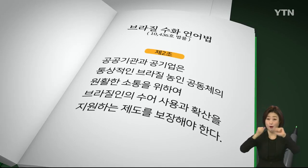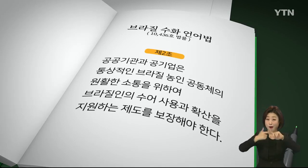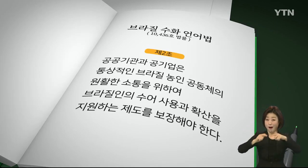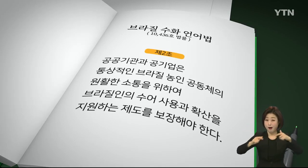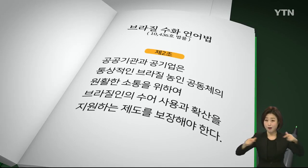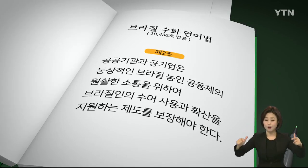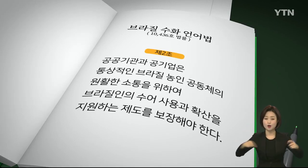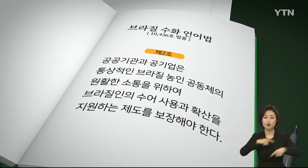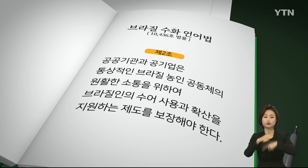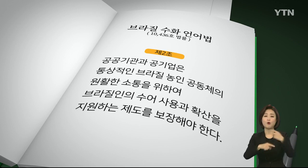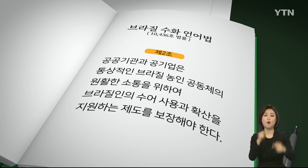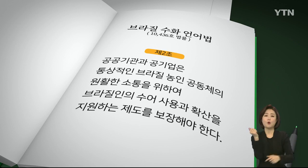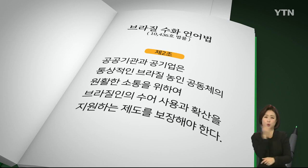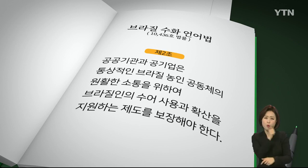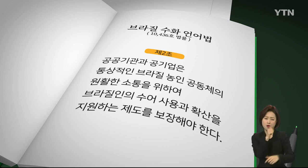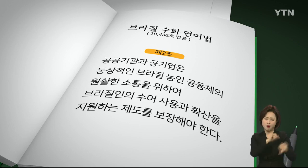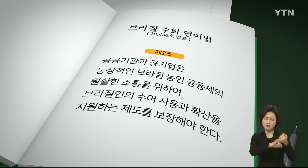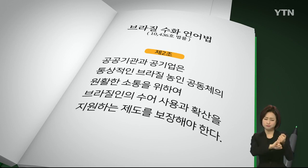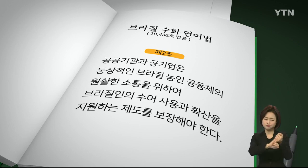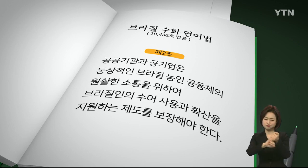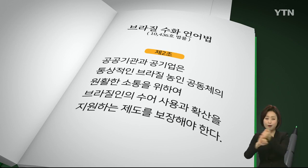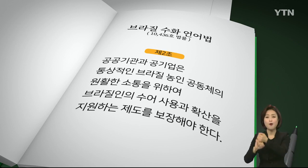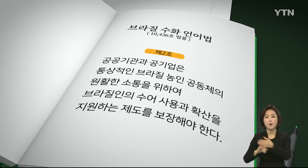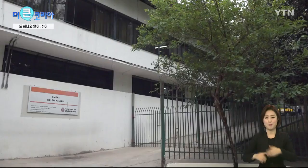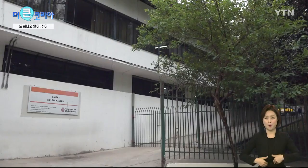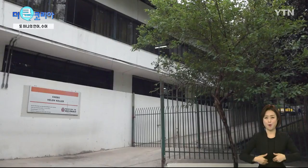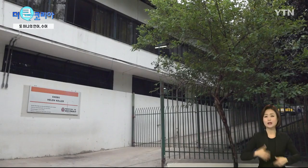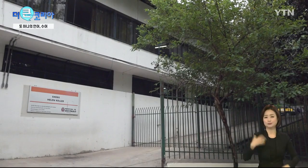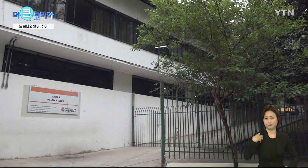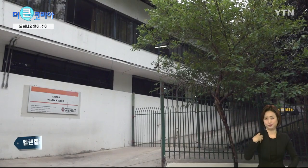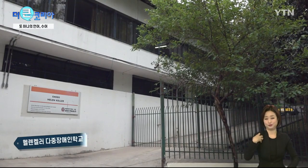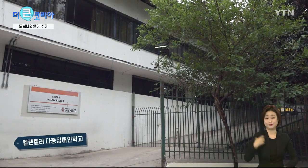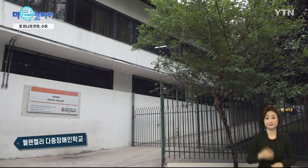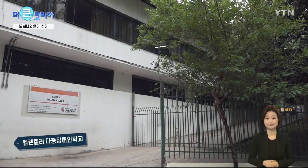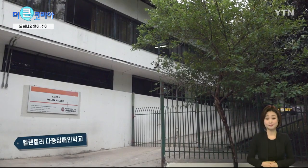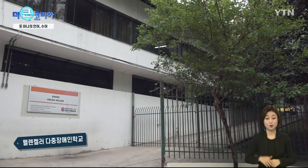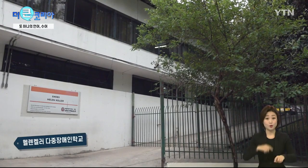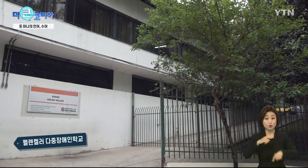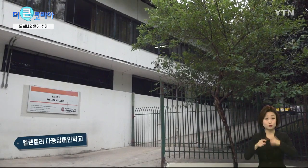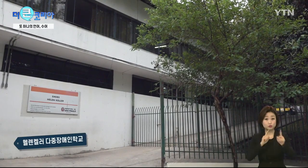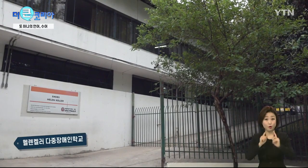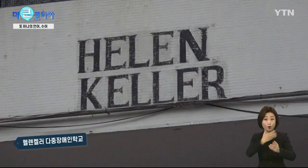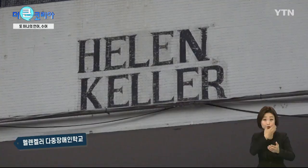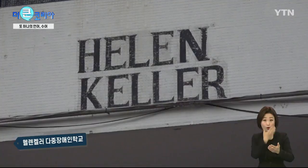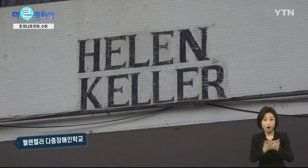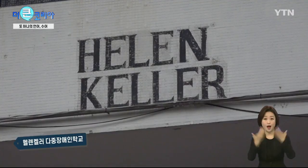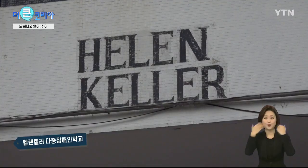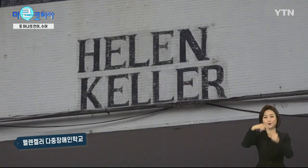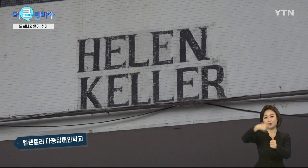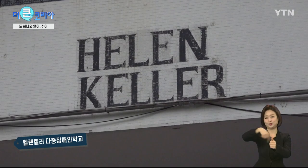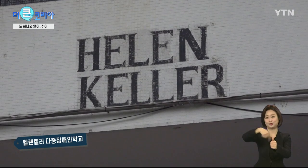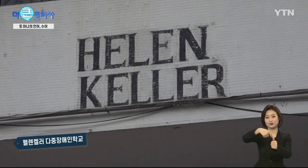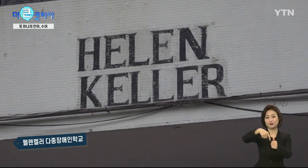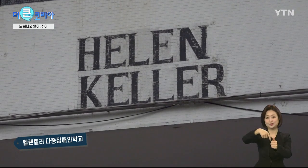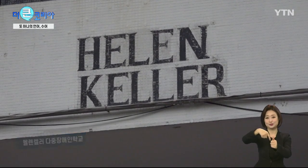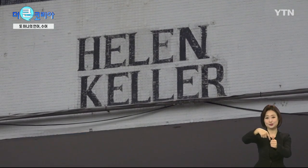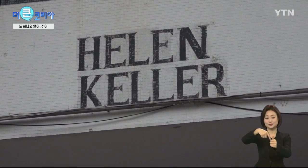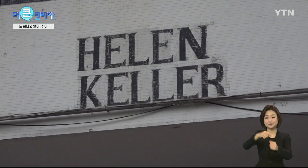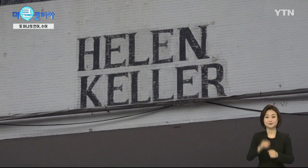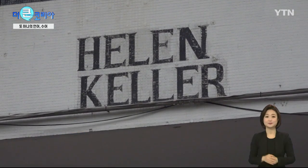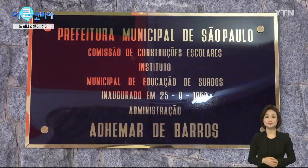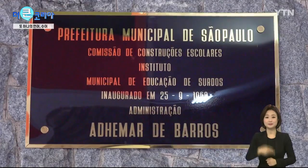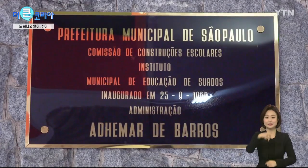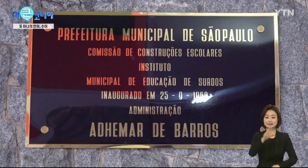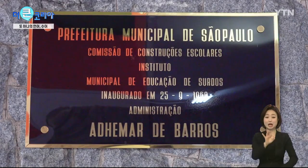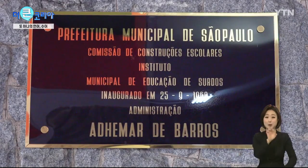경기까지 모두 수어 통역사가 있어야 하는데요. 수어의 중요성은 학교 교육에서부터 출발합니다. 브라질